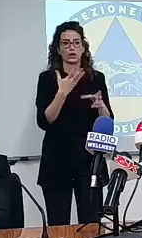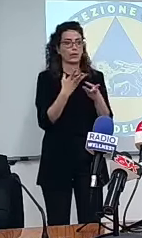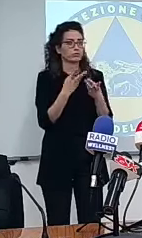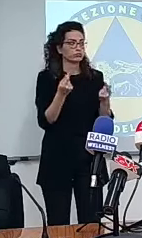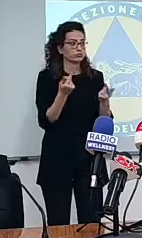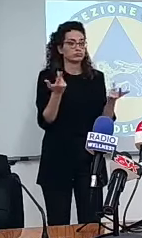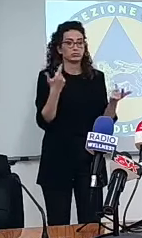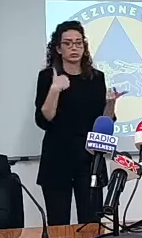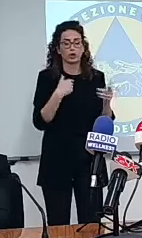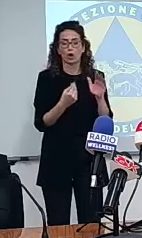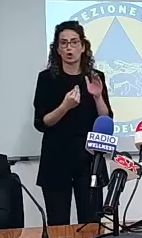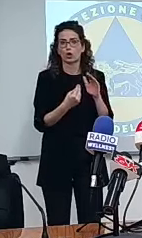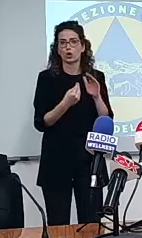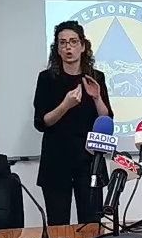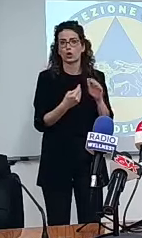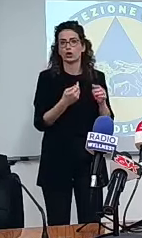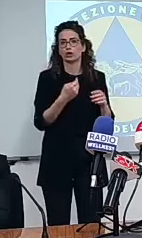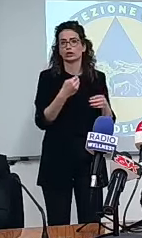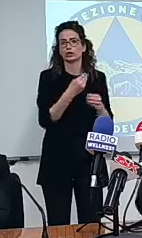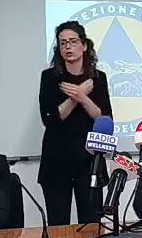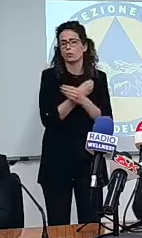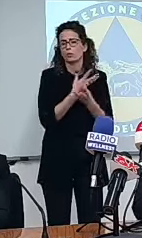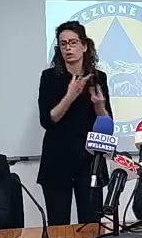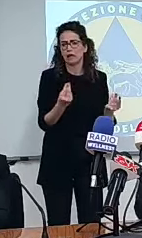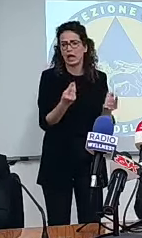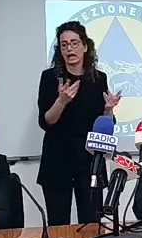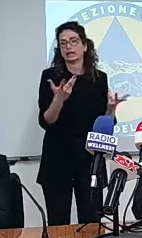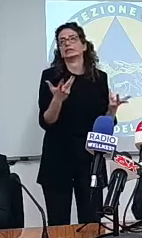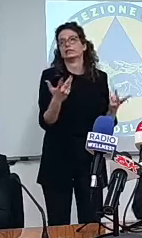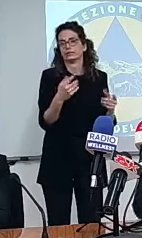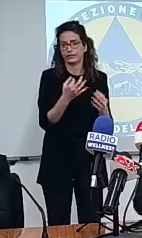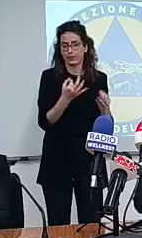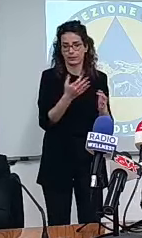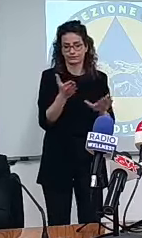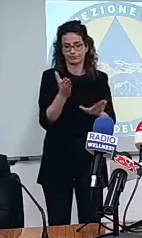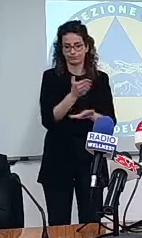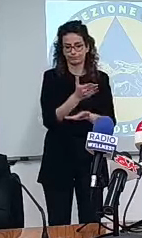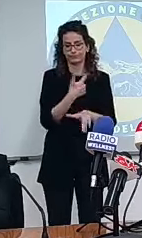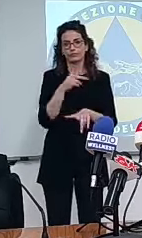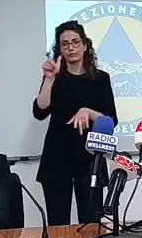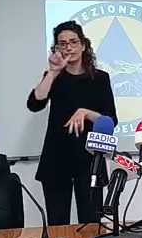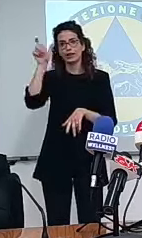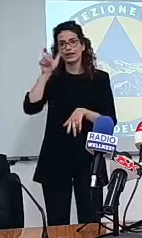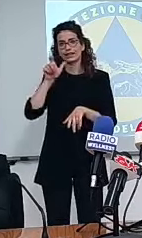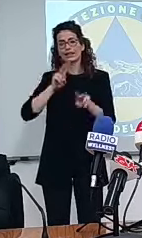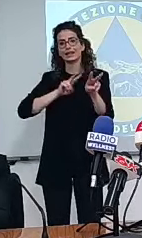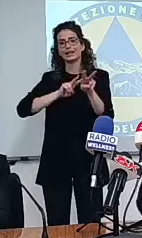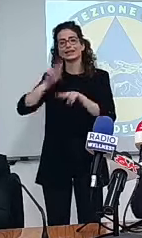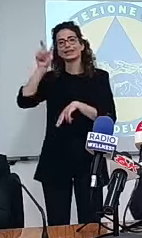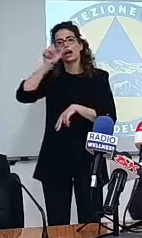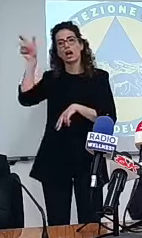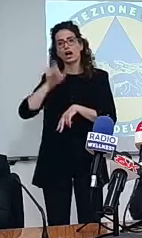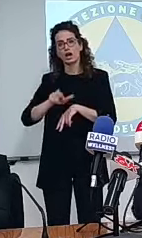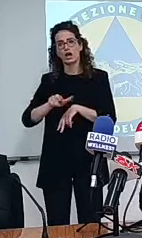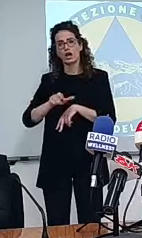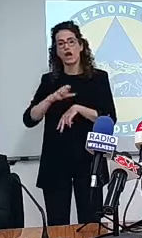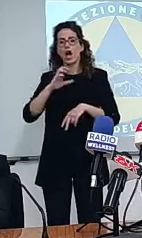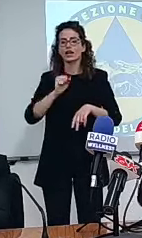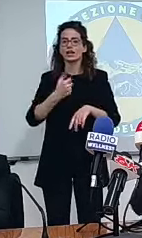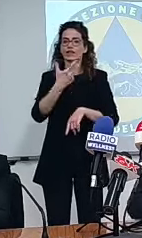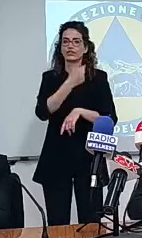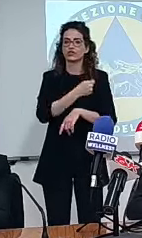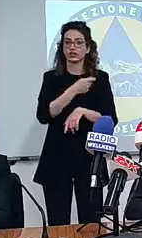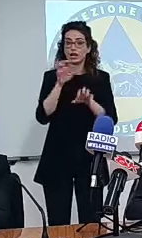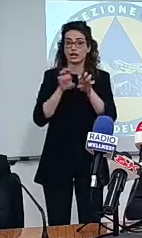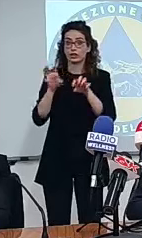sacco di disoccupati, ma a parte questa parentesi, ecco, cioè in Italia l'anagrafe vaccinale non esiste in tutte le regioni, questo esatto. È il primo